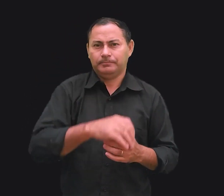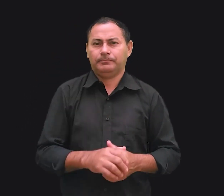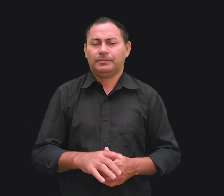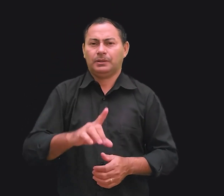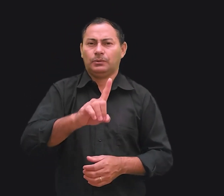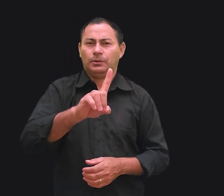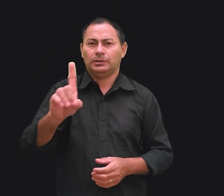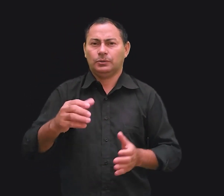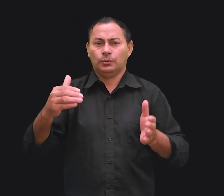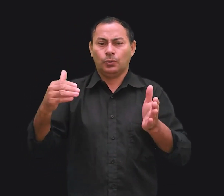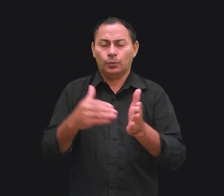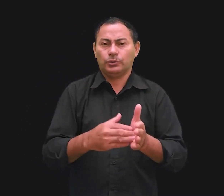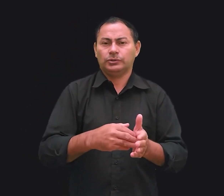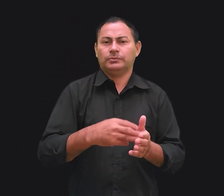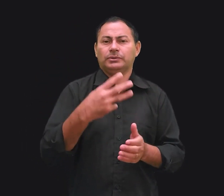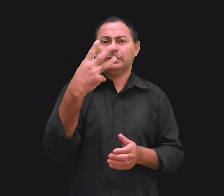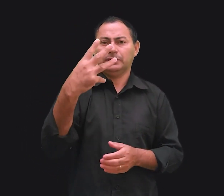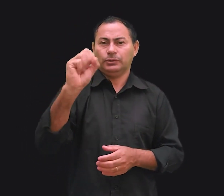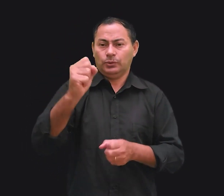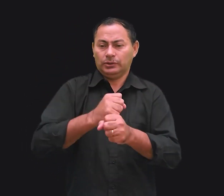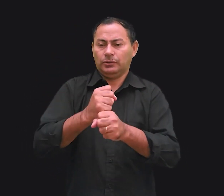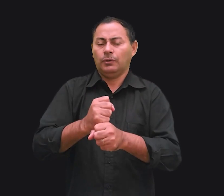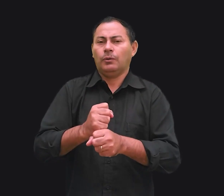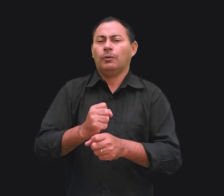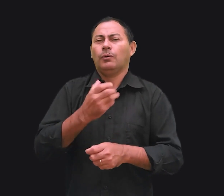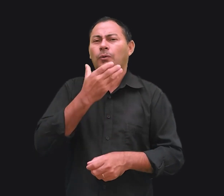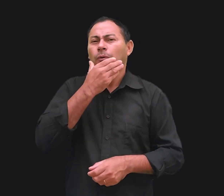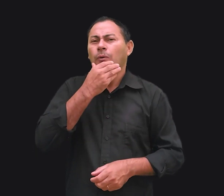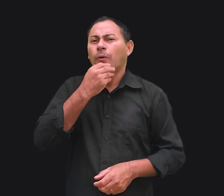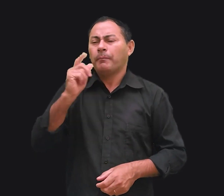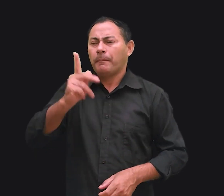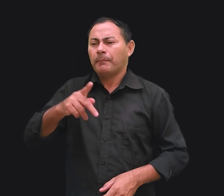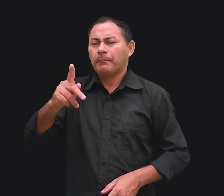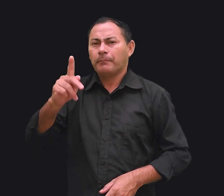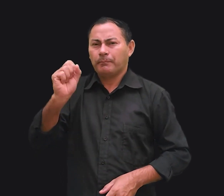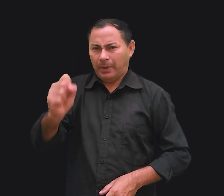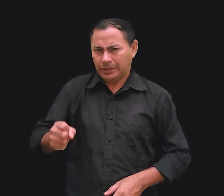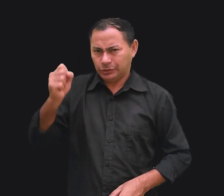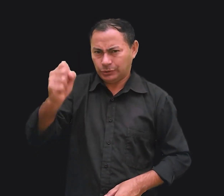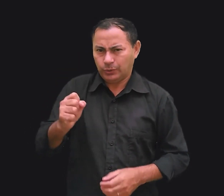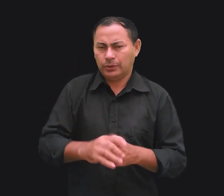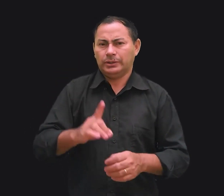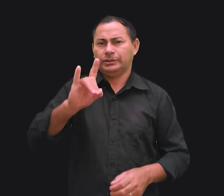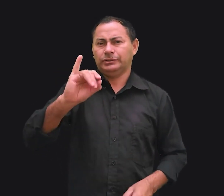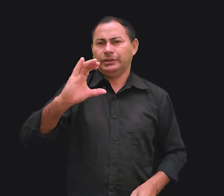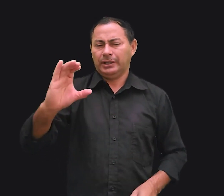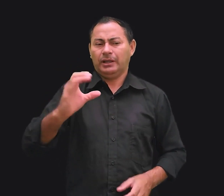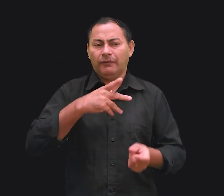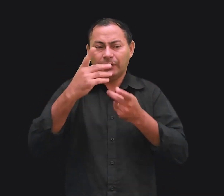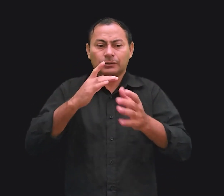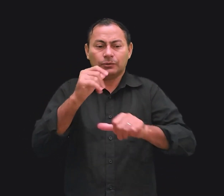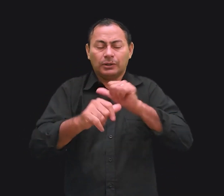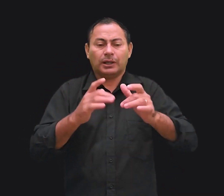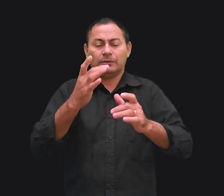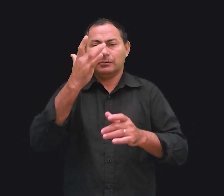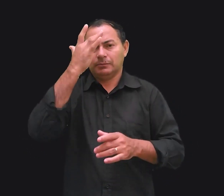compreendidas. Durante os últimos 38 anos, diz o pastor Dick Woodward, conheci muitos homens que tornaram-se íntimos de